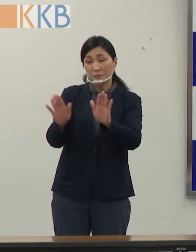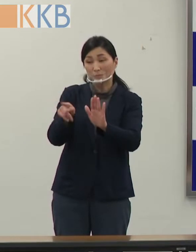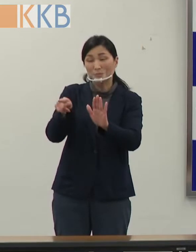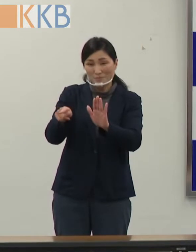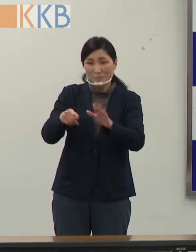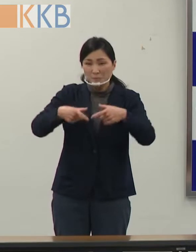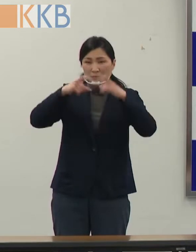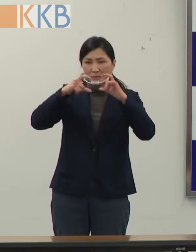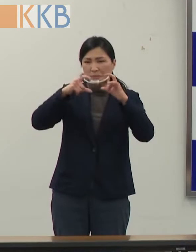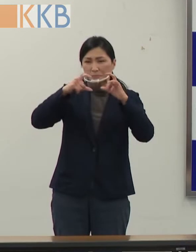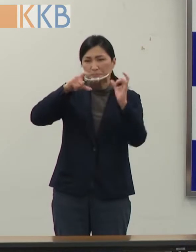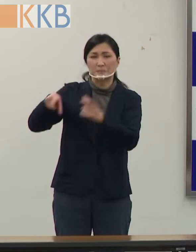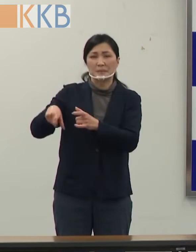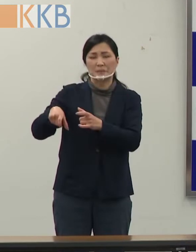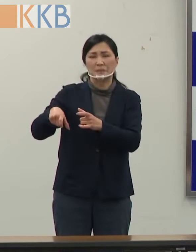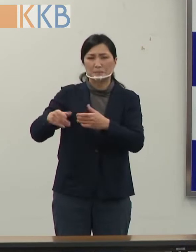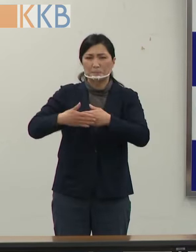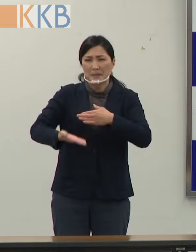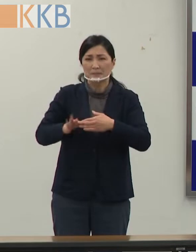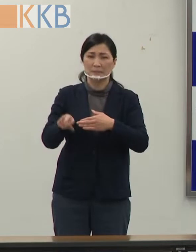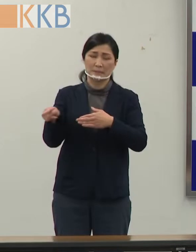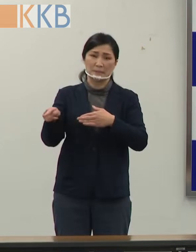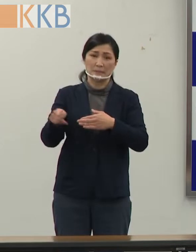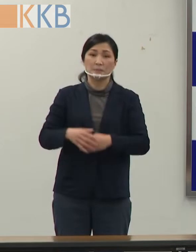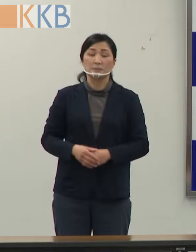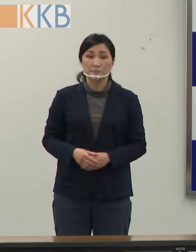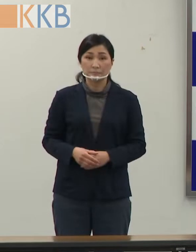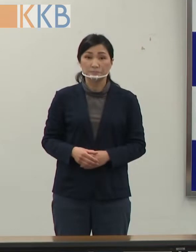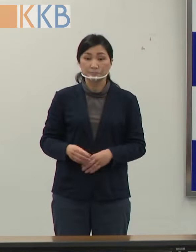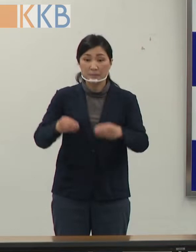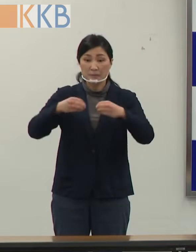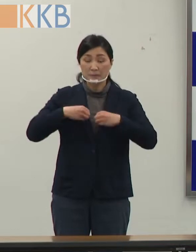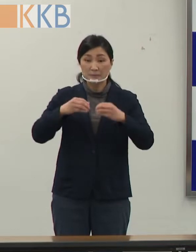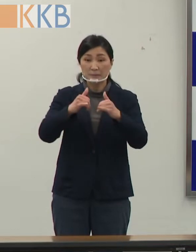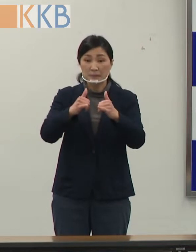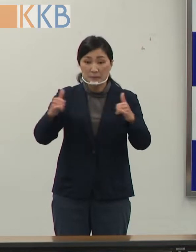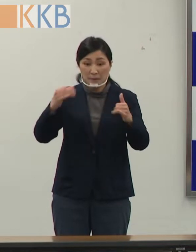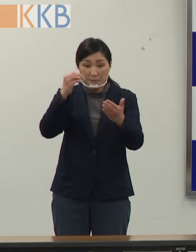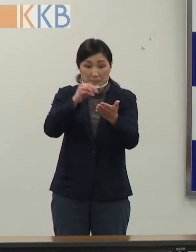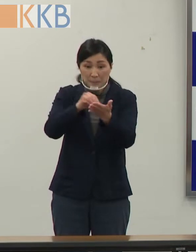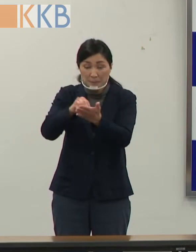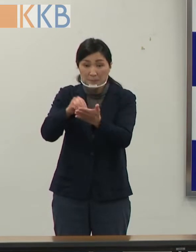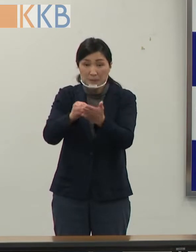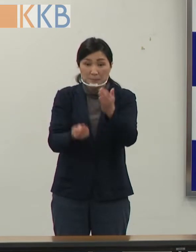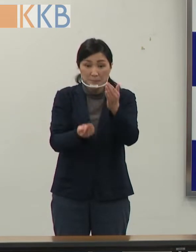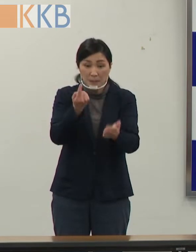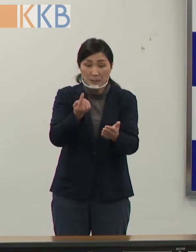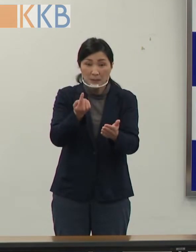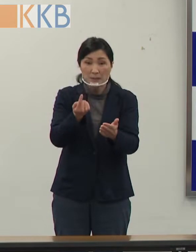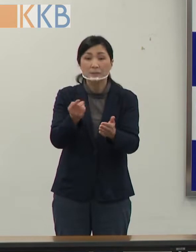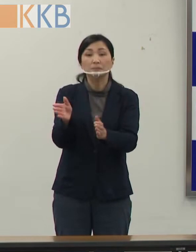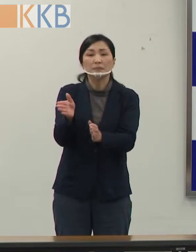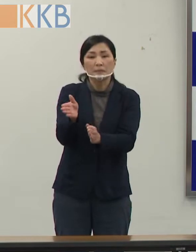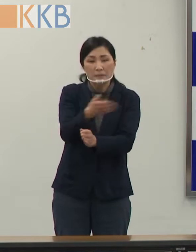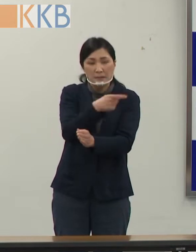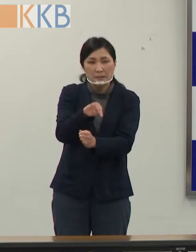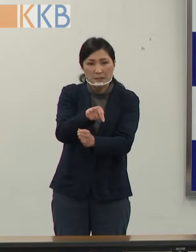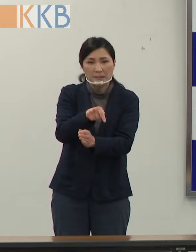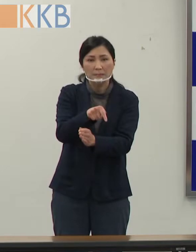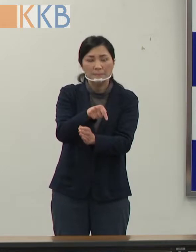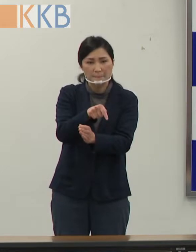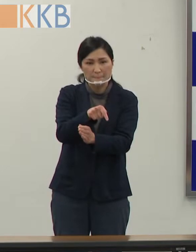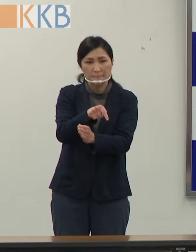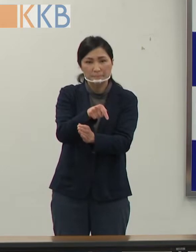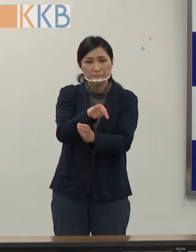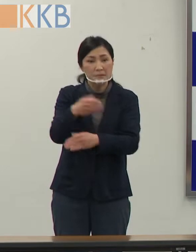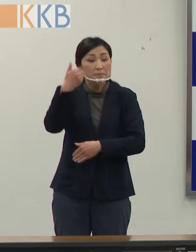当該施設等につきましては、感染者が発生して以降接触者の特定がなされており、現時点で不特定多数の感染拡